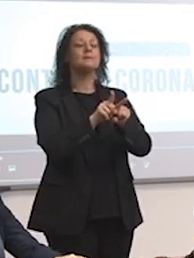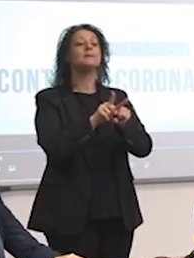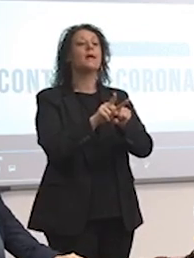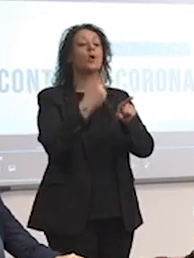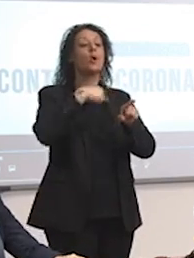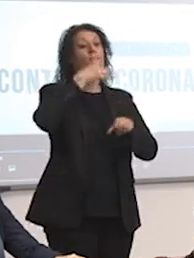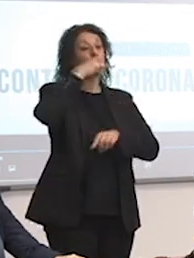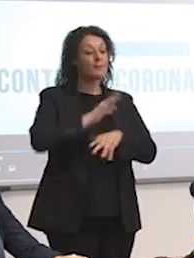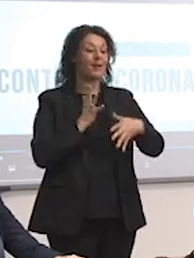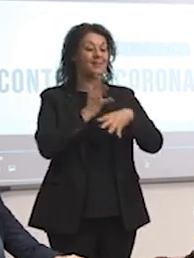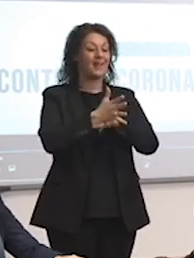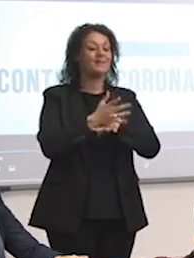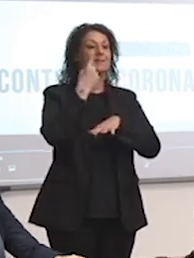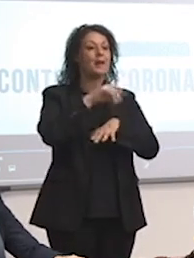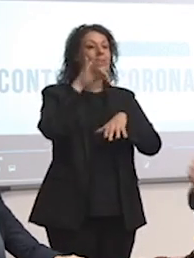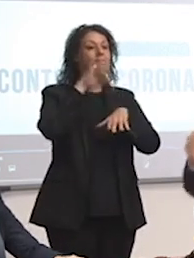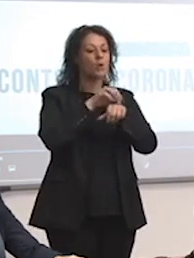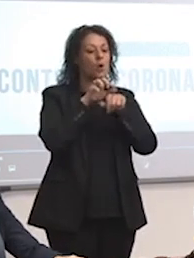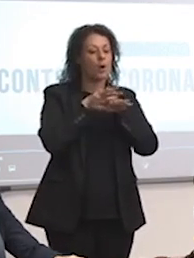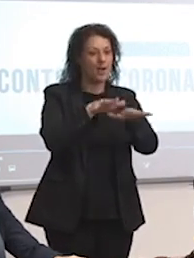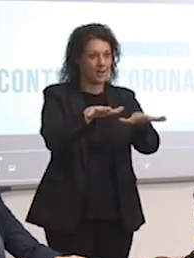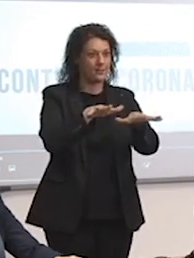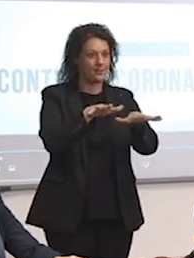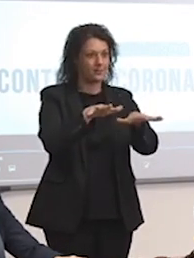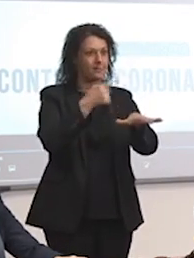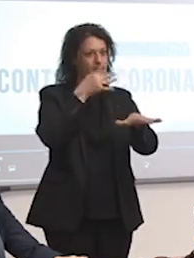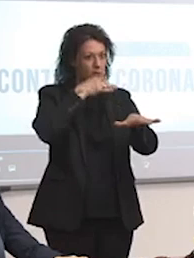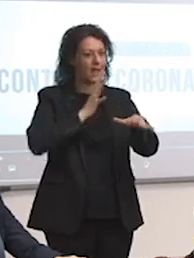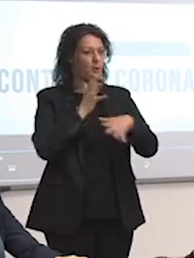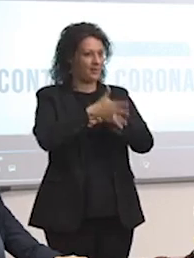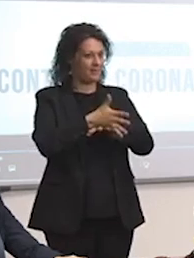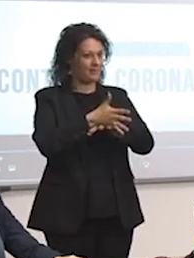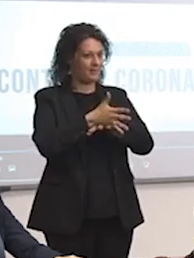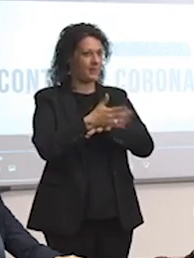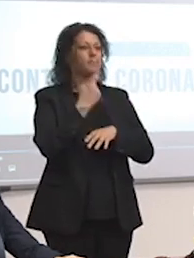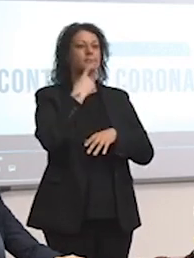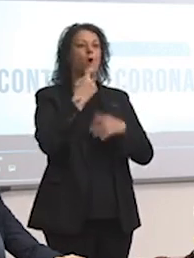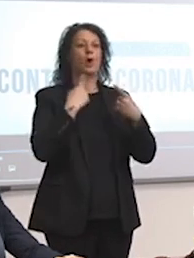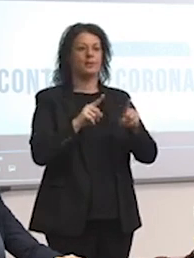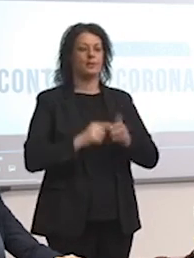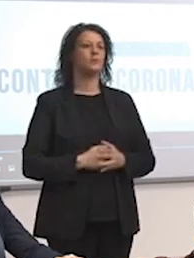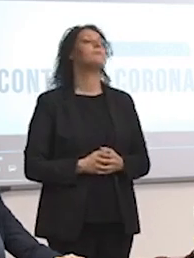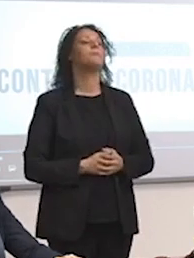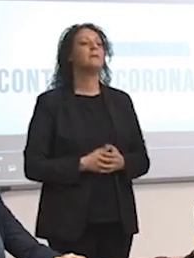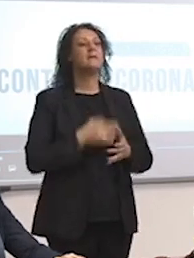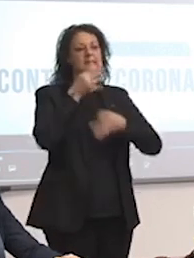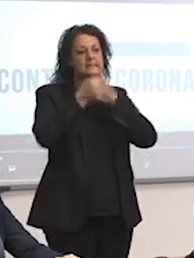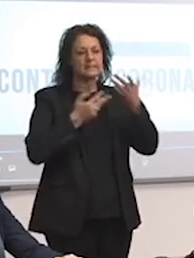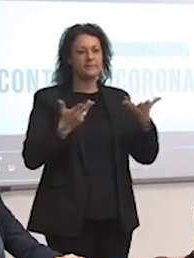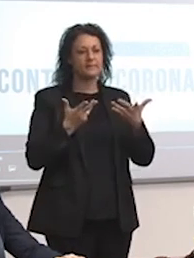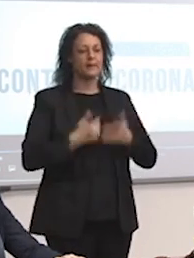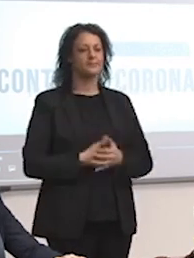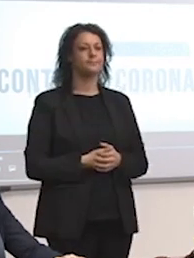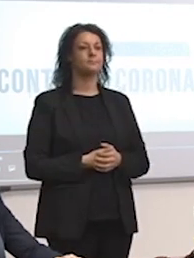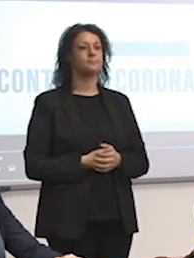non più pensare di usare una rete con le maglie fine per prendere tutti. Questo ho detto. Quindi, dette in parole povere,